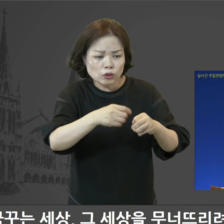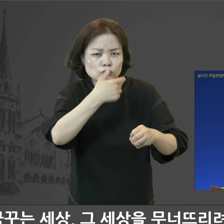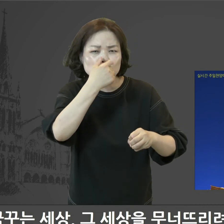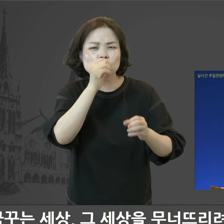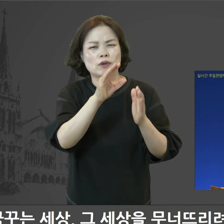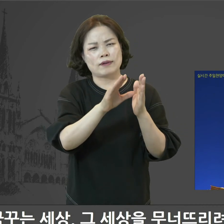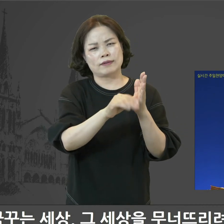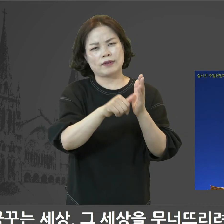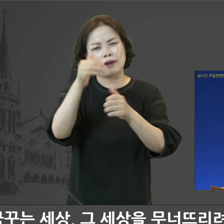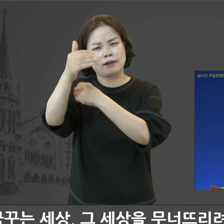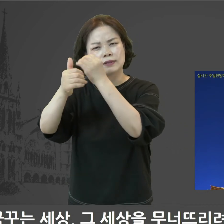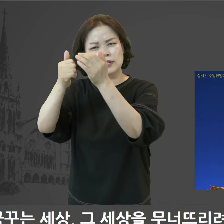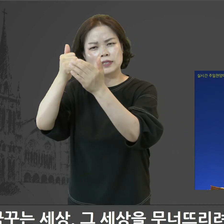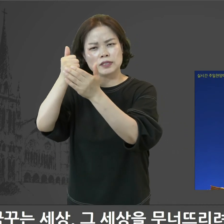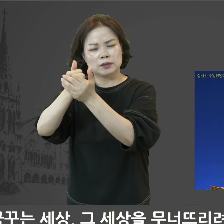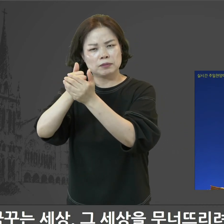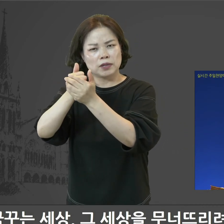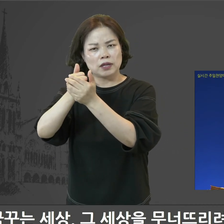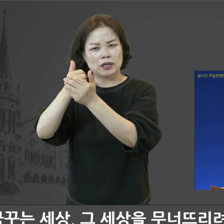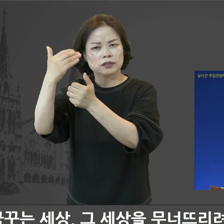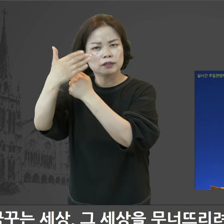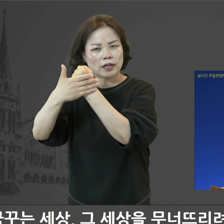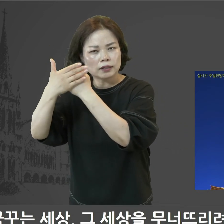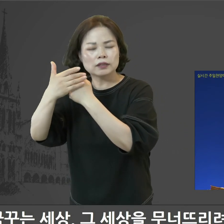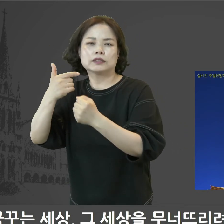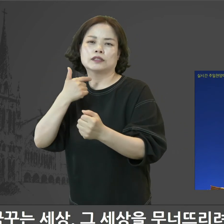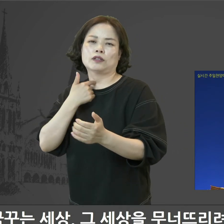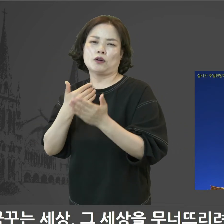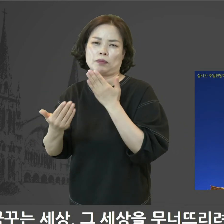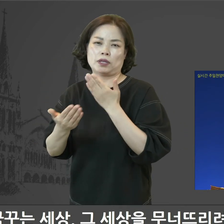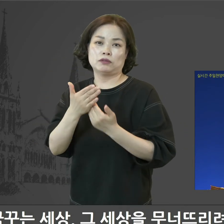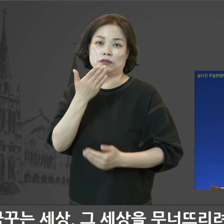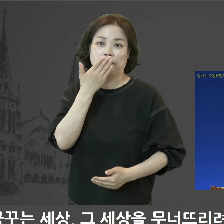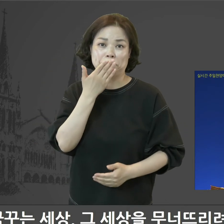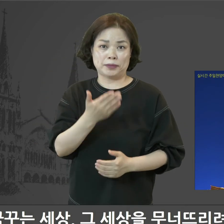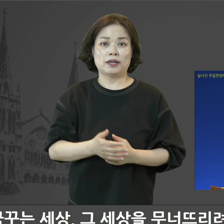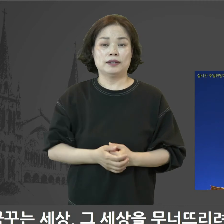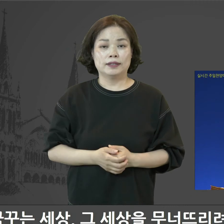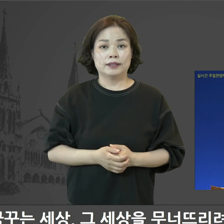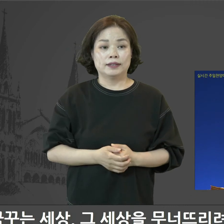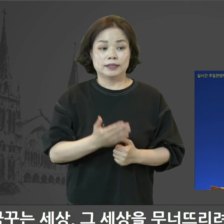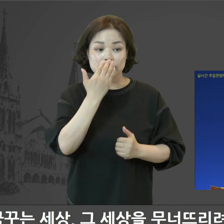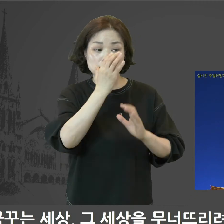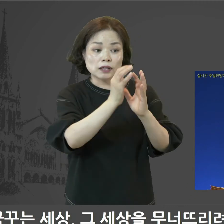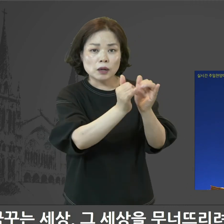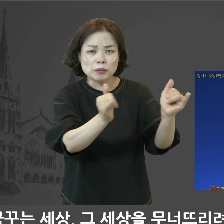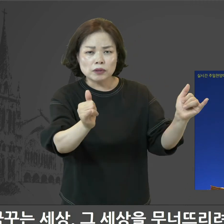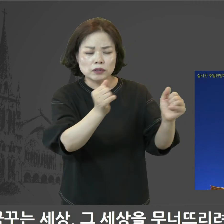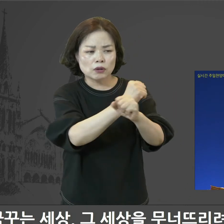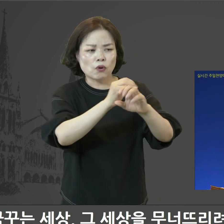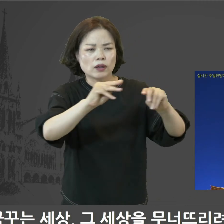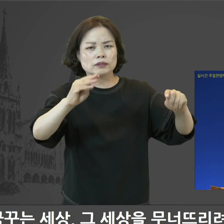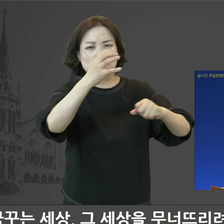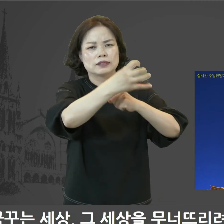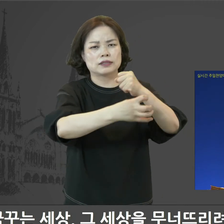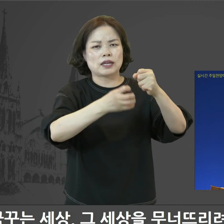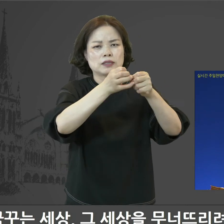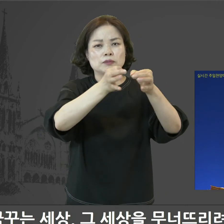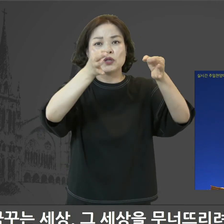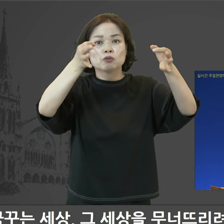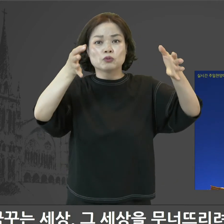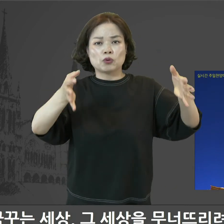모자랄 때 이 하나님의 손길을 더욱더 경험하게 되는 것 같습니다. 이스라엘 백성들은 광야 40년 생활